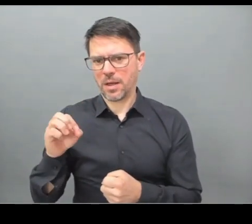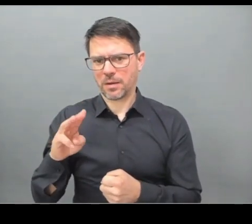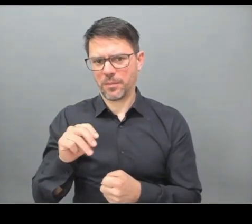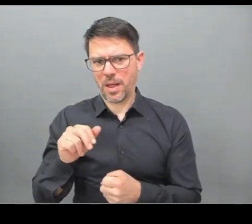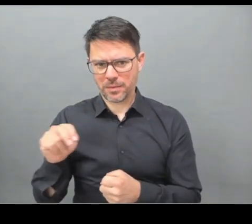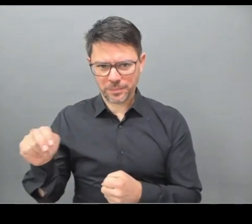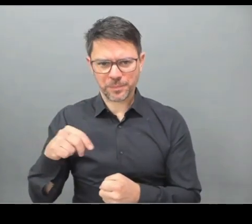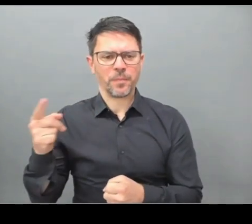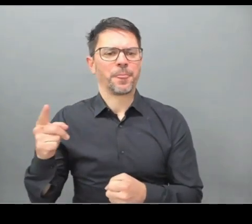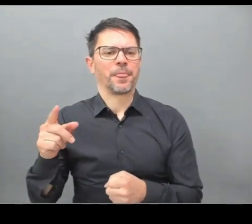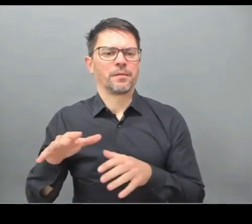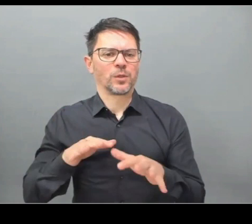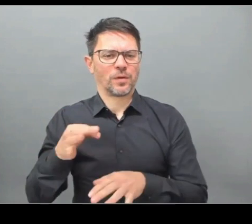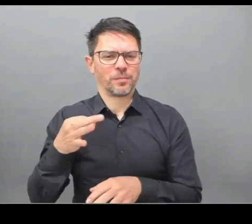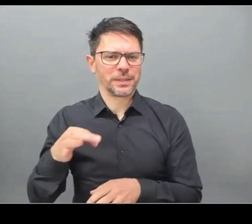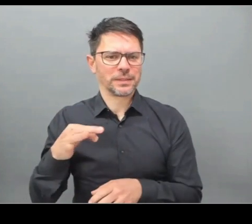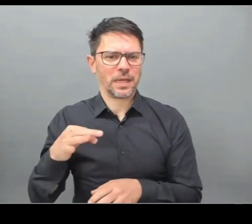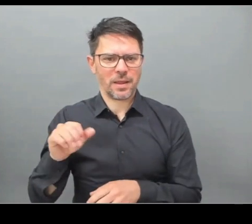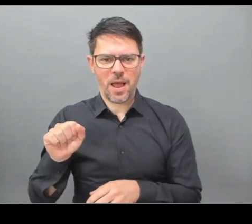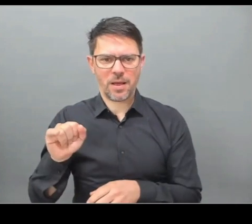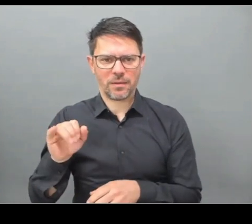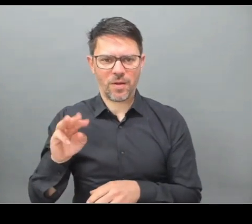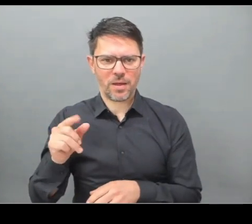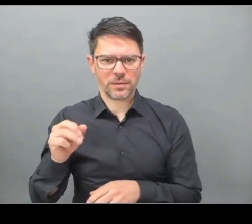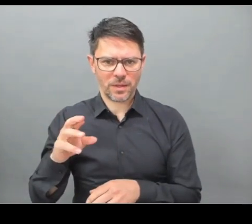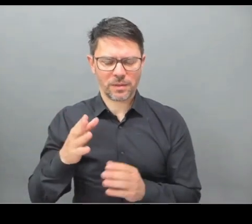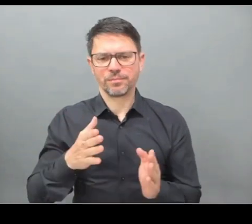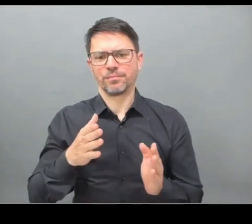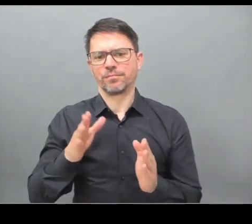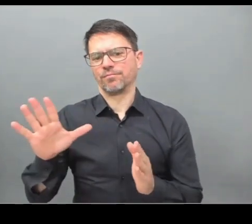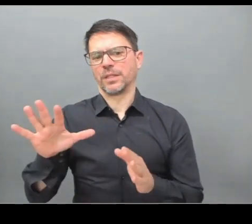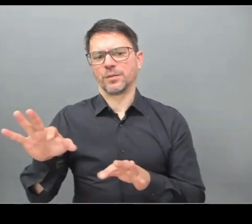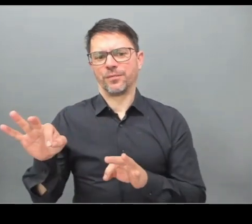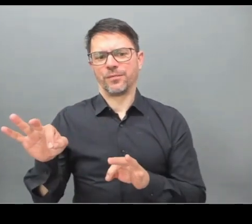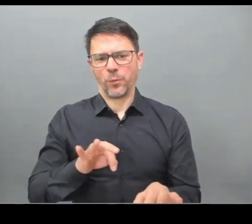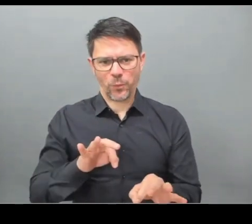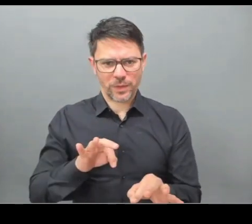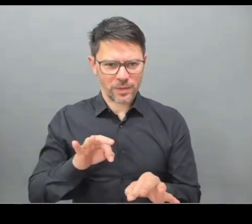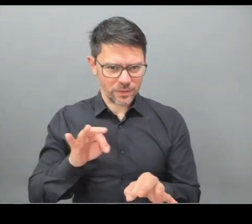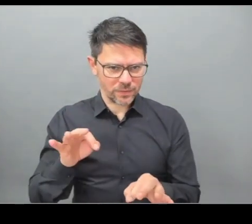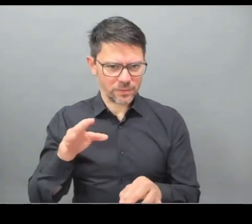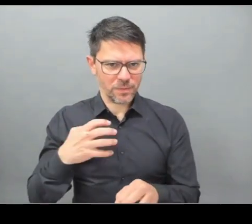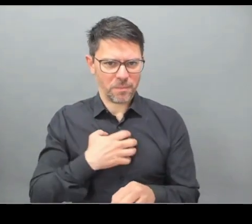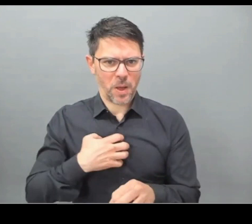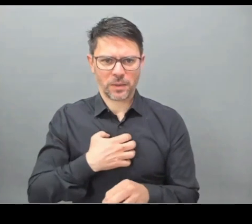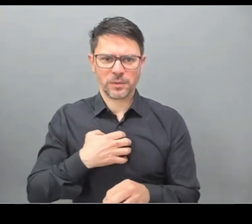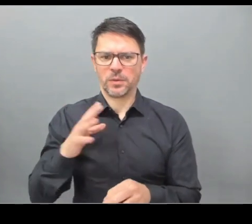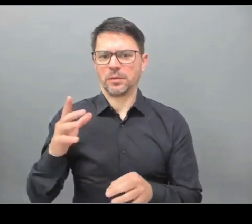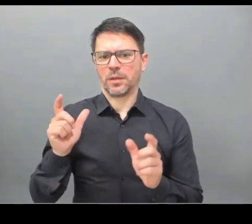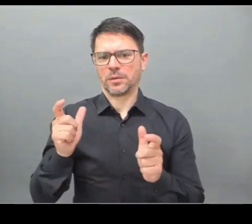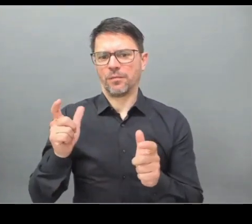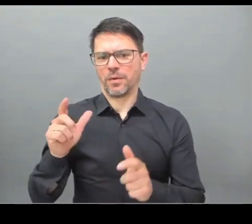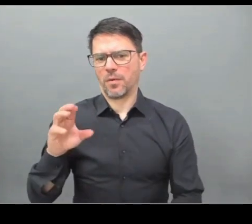und der Präsident des Bayerischen Landkreistags, Thomas Karmersin. Herr Staatskanzleiminister, bitte schön.